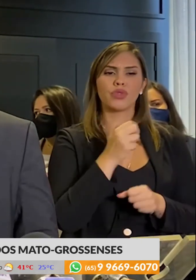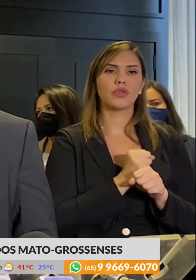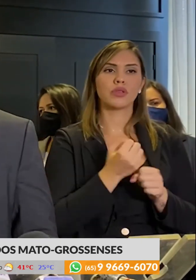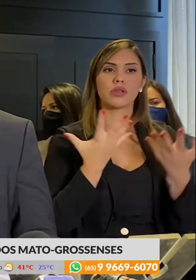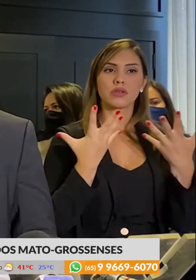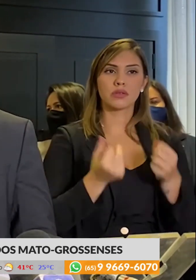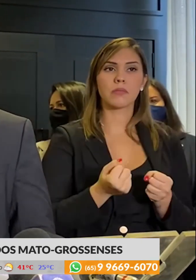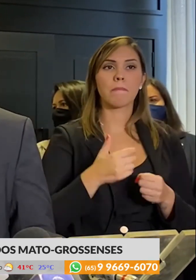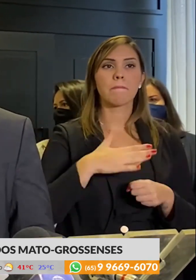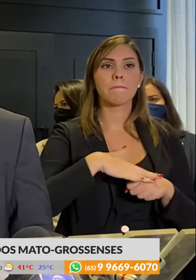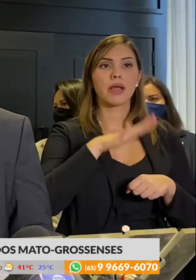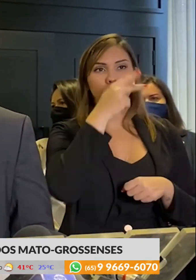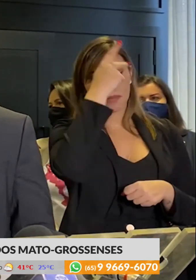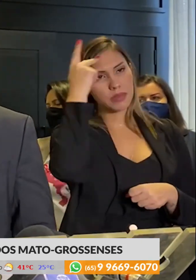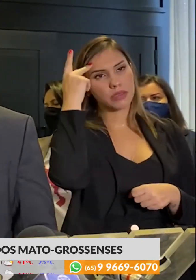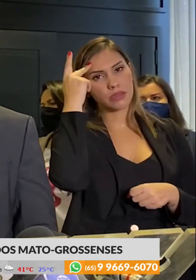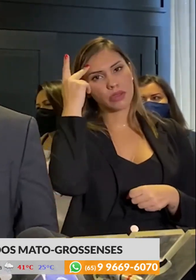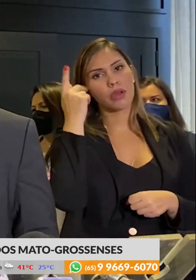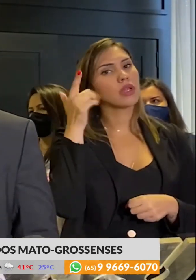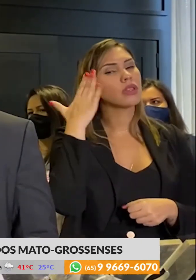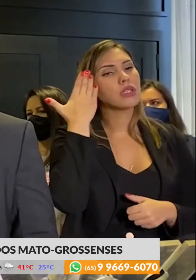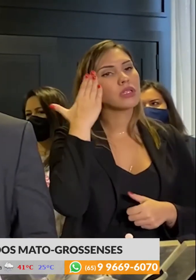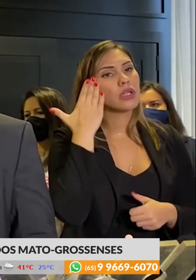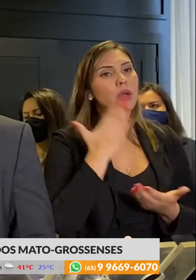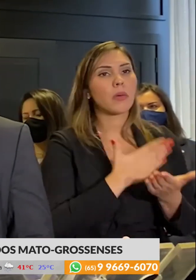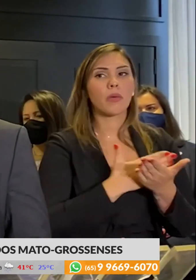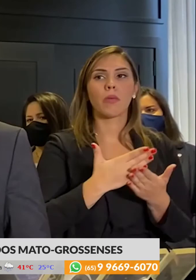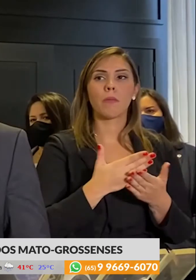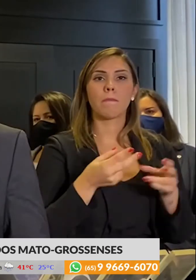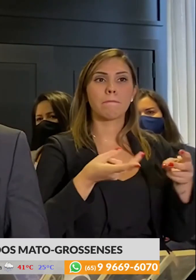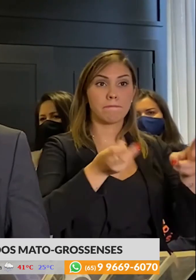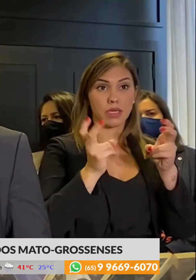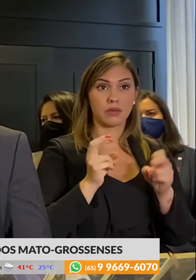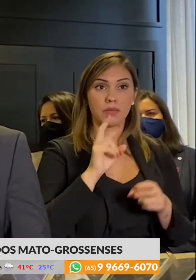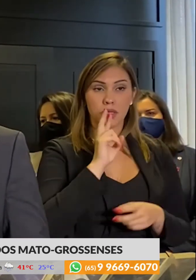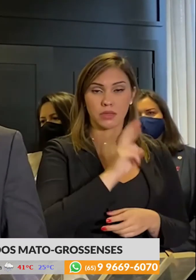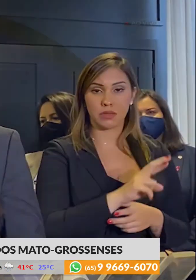maioria da população já compreendeu isso e já começa a perceber os resultados. Fico feliz.